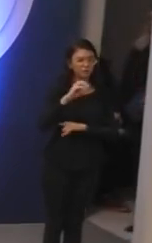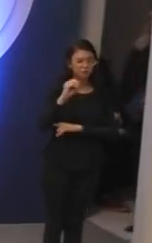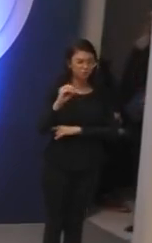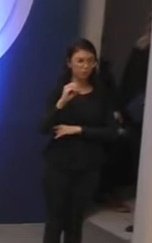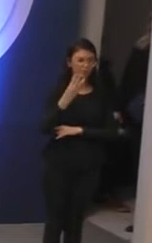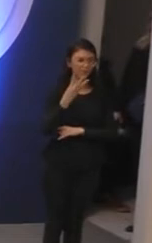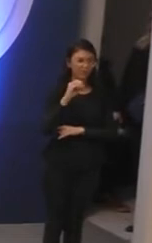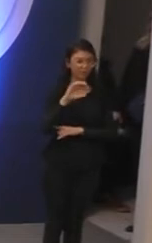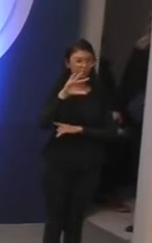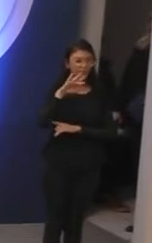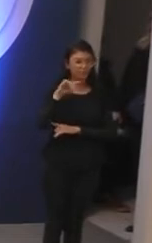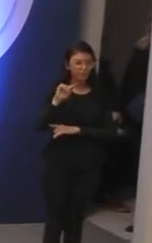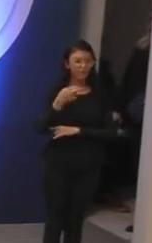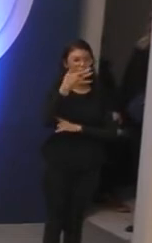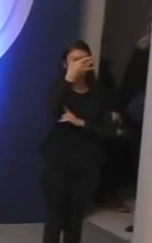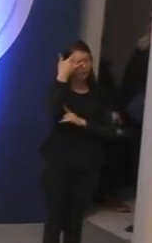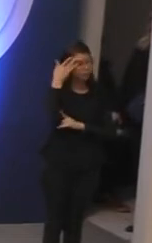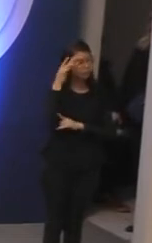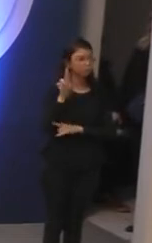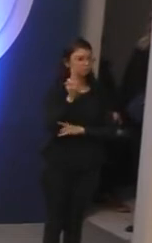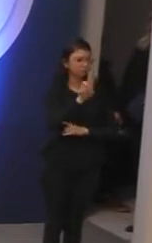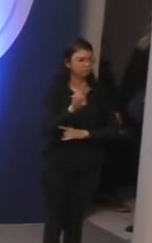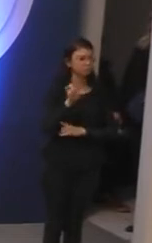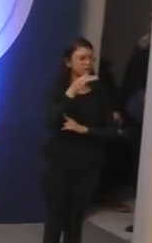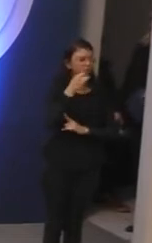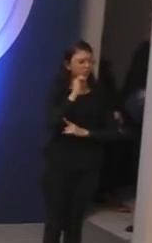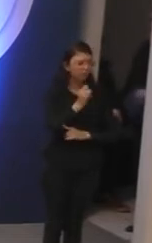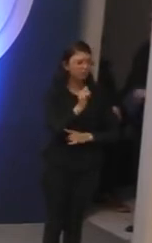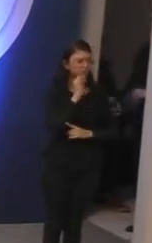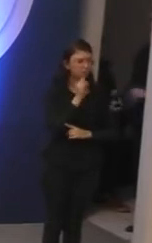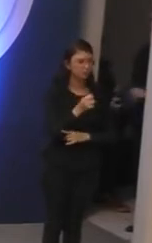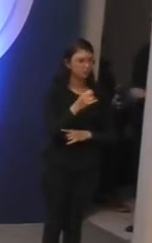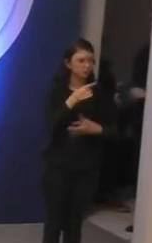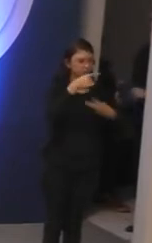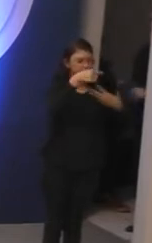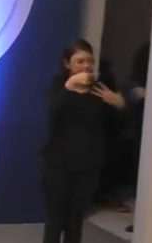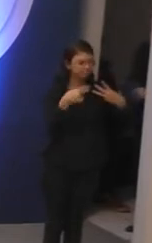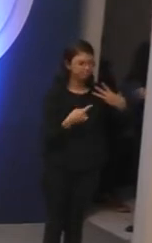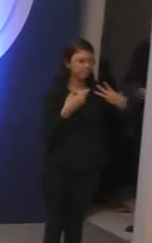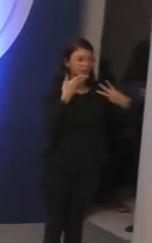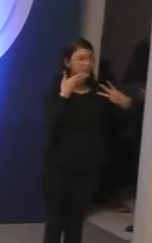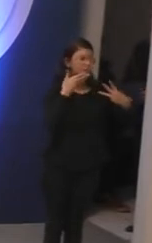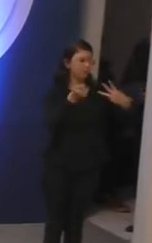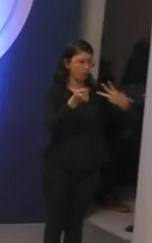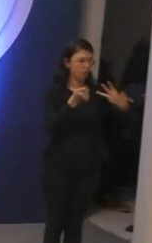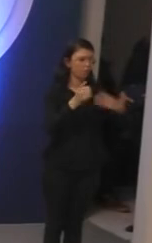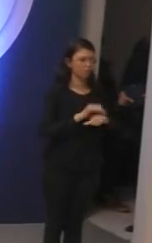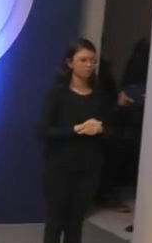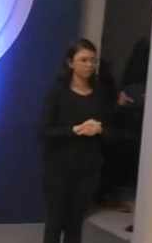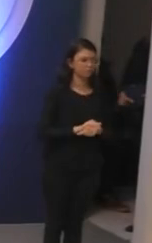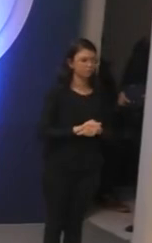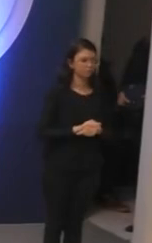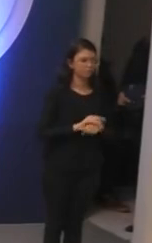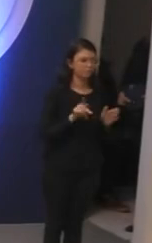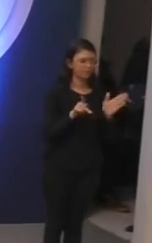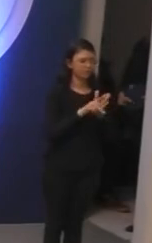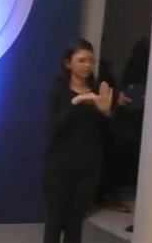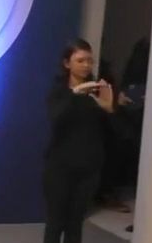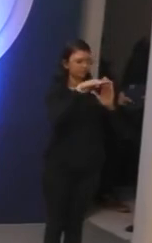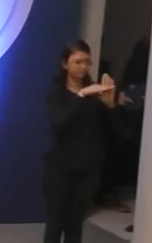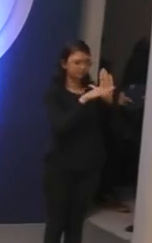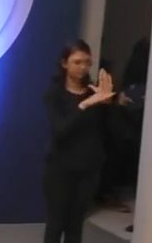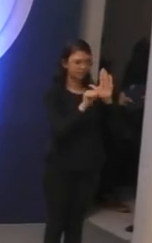consumidoras. Entre as concessionárias que concorrem nesta categoria, as três melhores na avaliação do consumidor, por ordem alfabética,